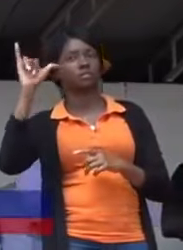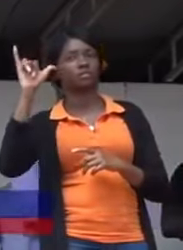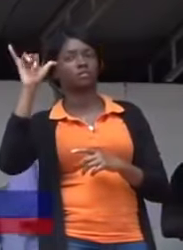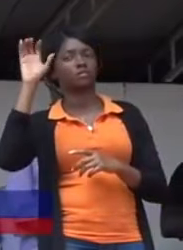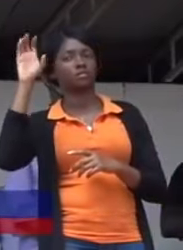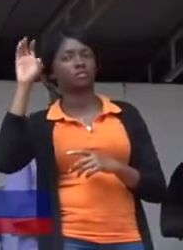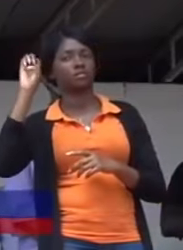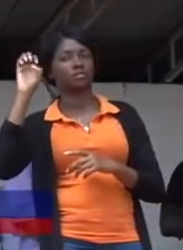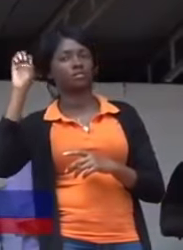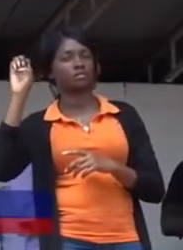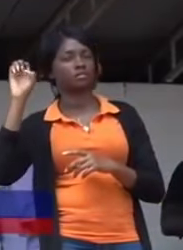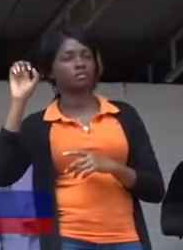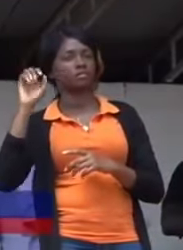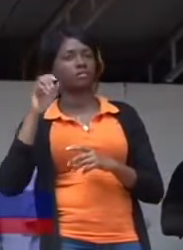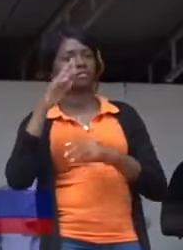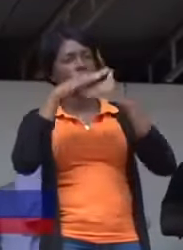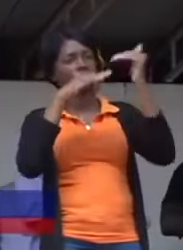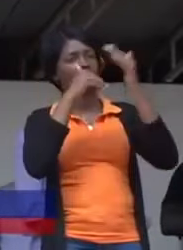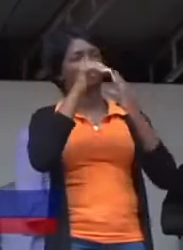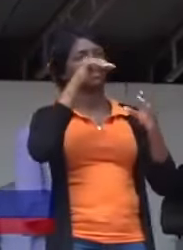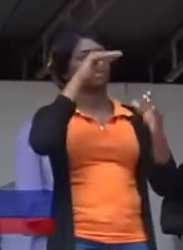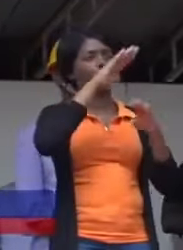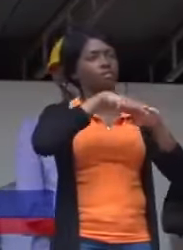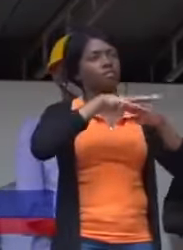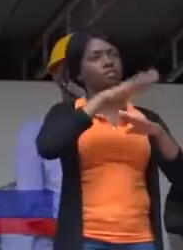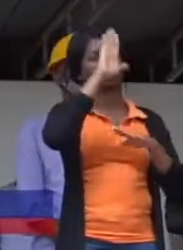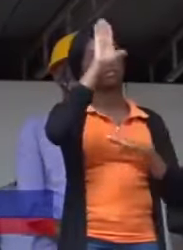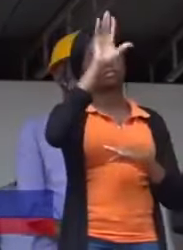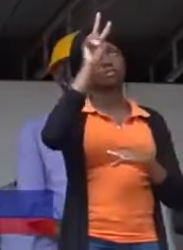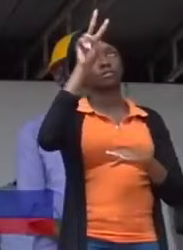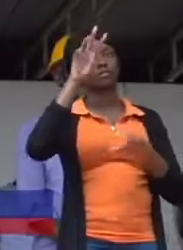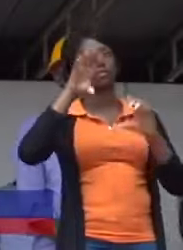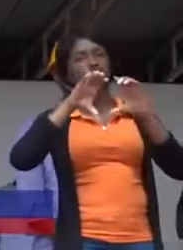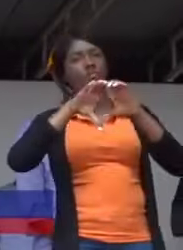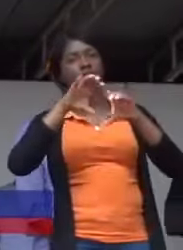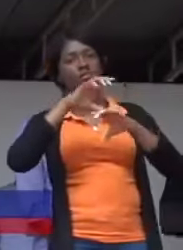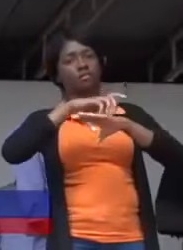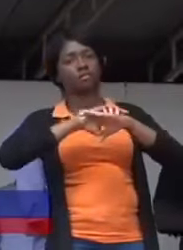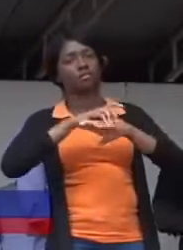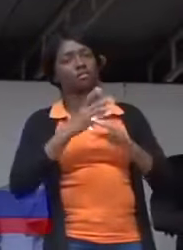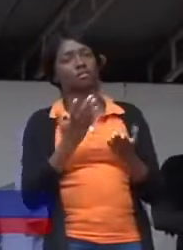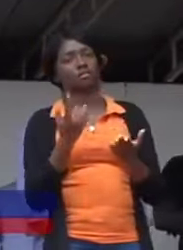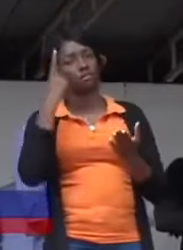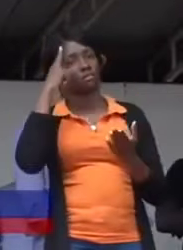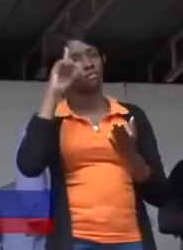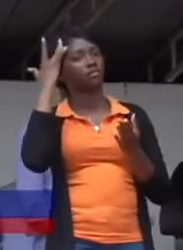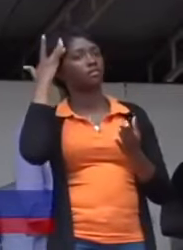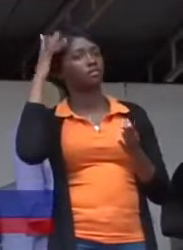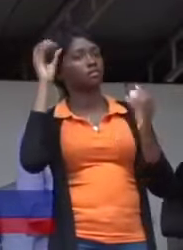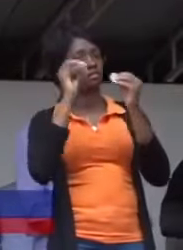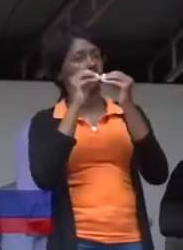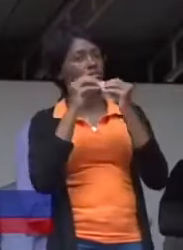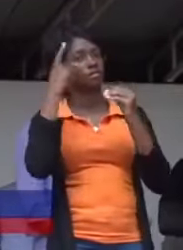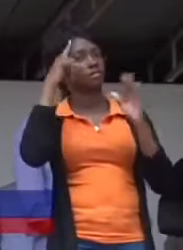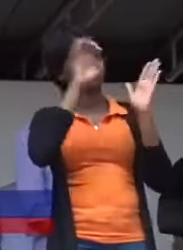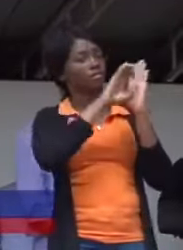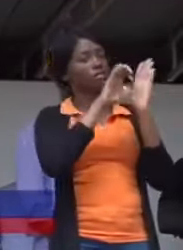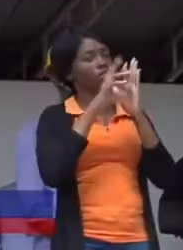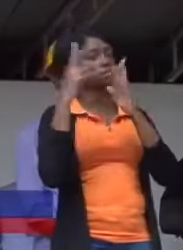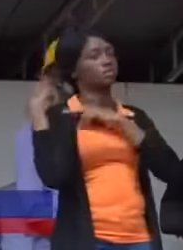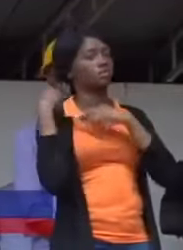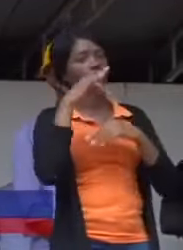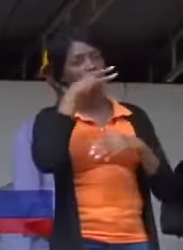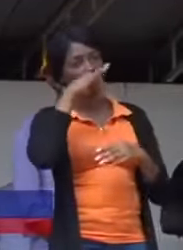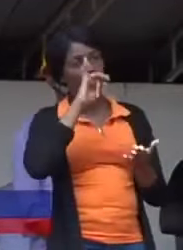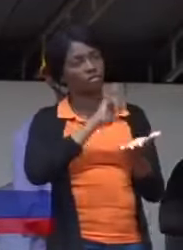carotes dans Kafou la mort pour petit peuple là ti moun qui bien intelligent yo l'état prend en charge depuis